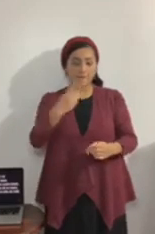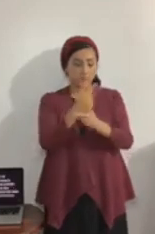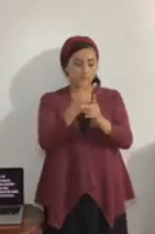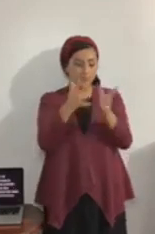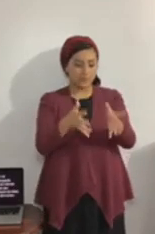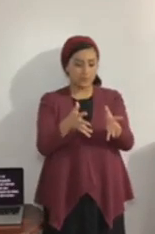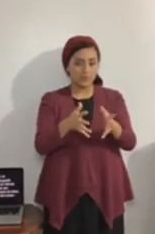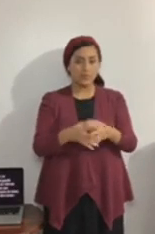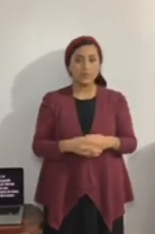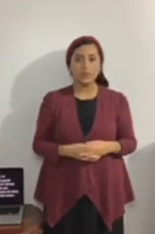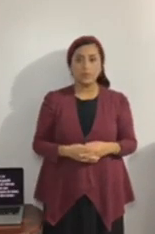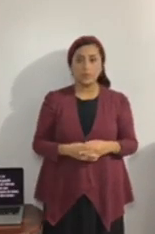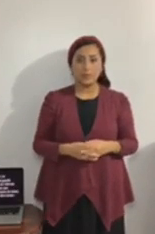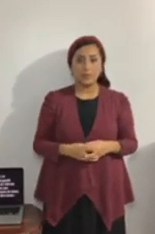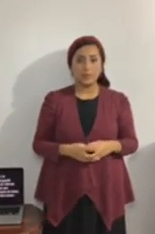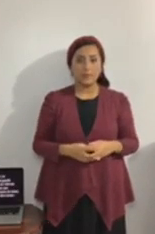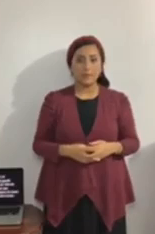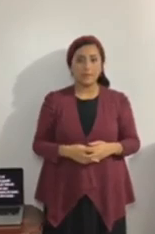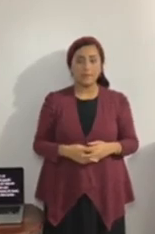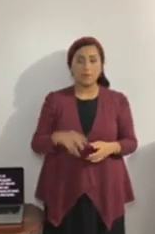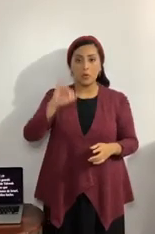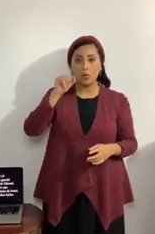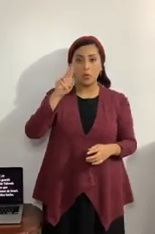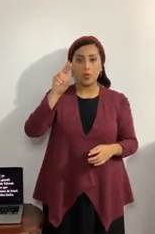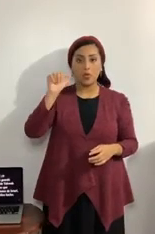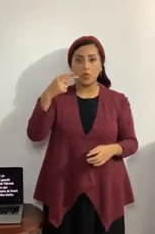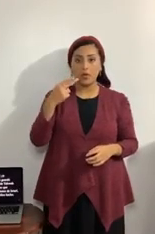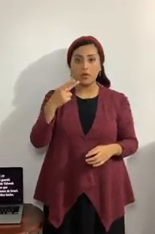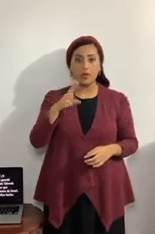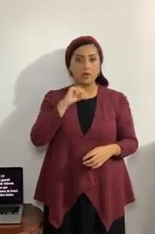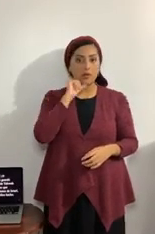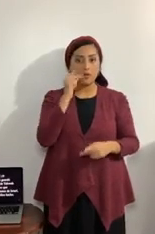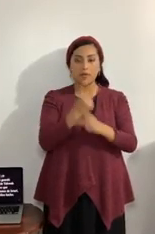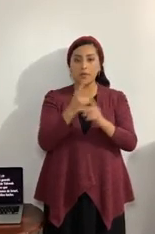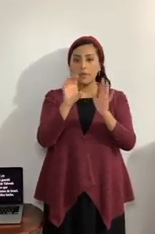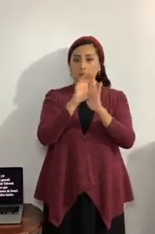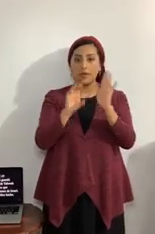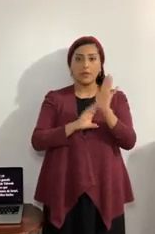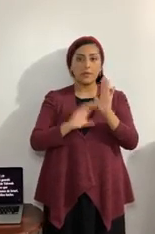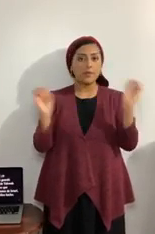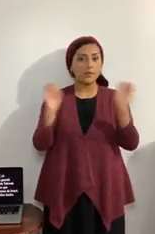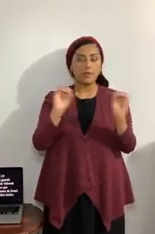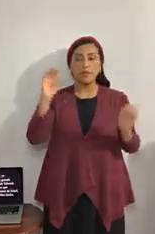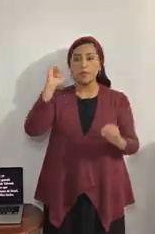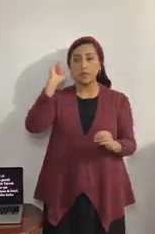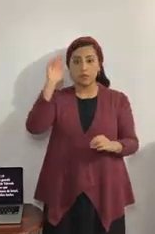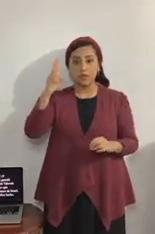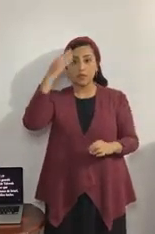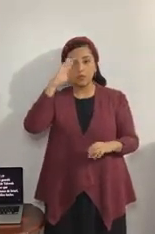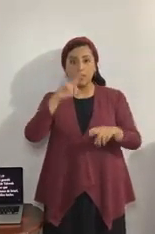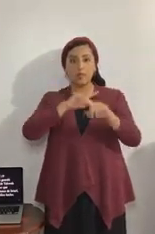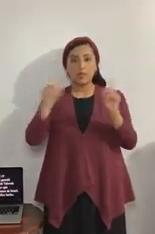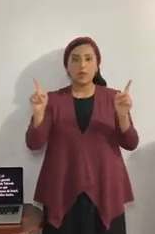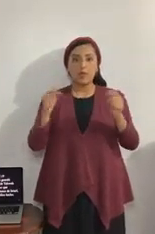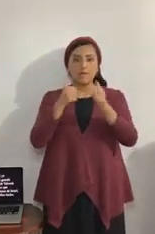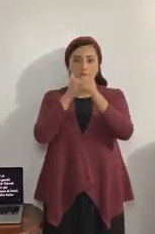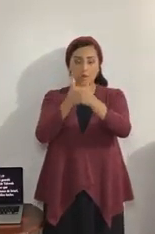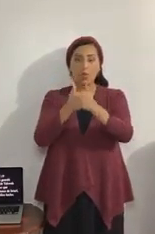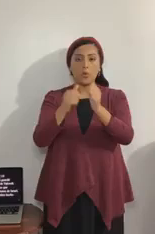Mas ni aún, Judá guardó los mitzvot de Yahweh su Elohim, sino que anduvieron en los estatutos de Israel, los